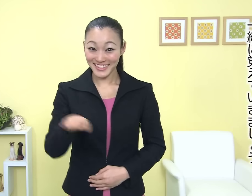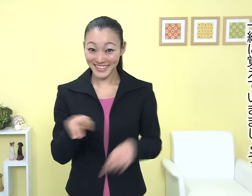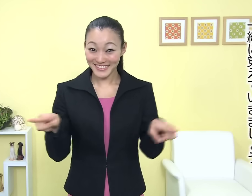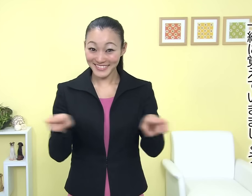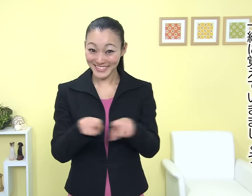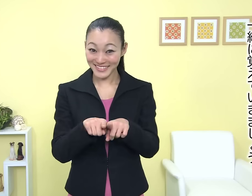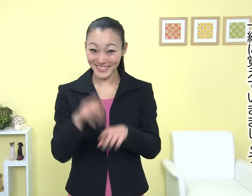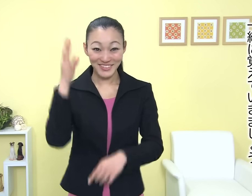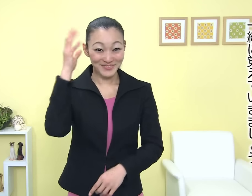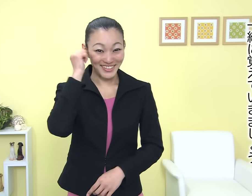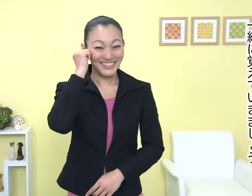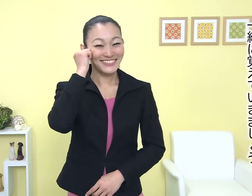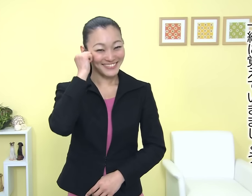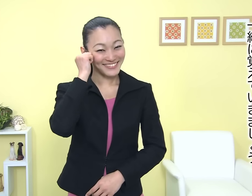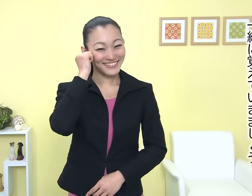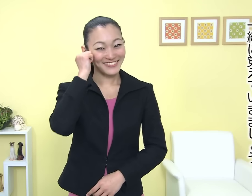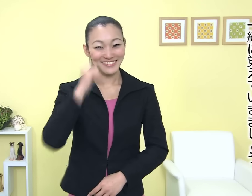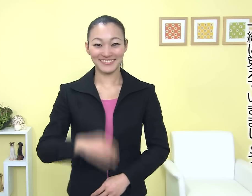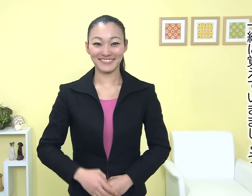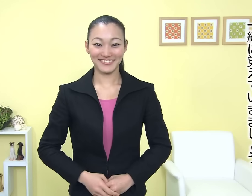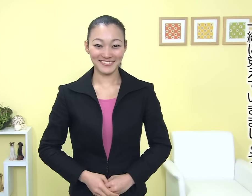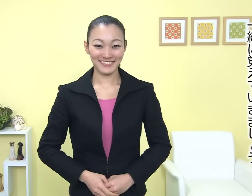一緒に覚えていきましょう。